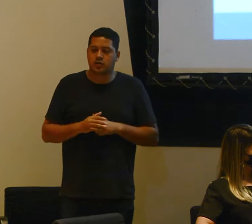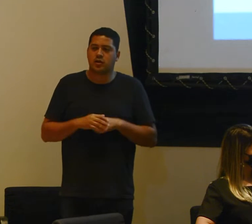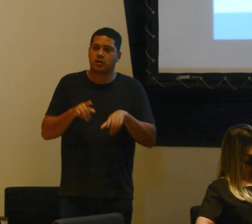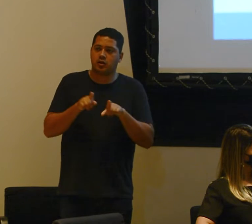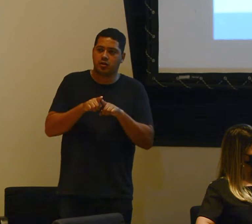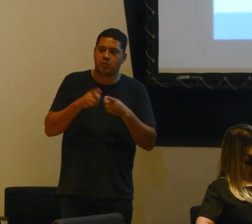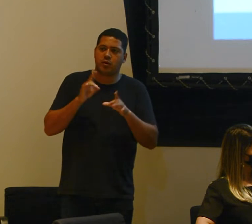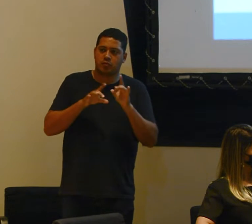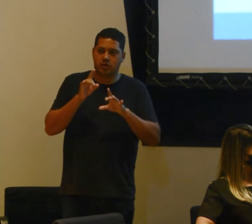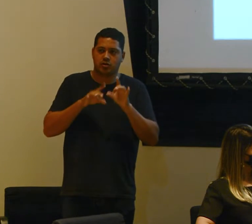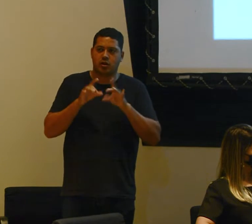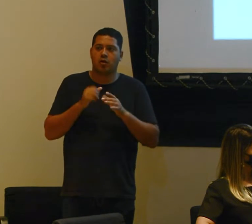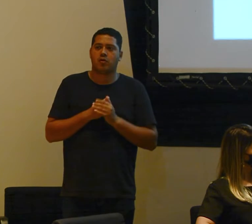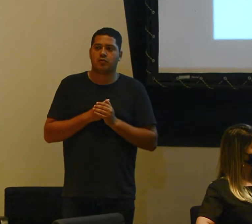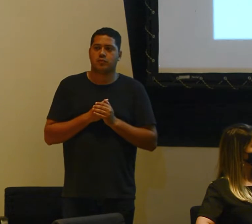necessidades especiais, né?